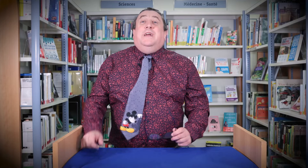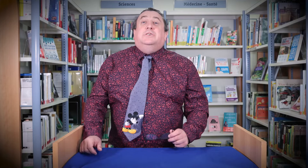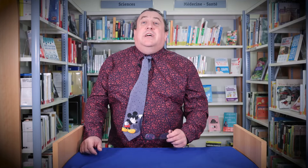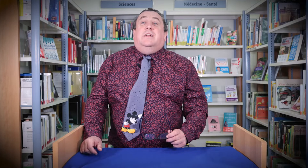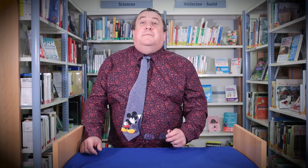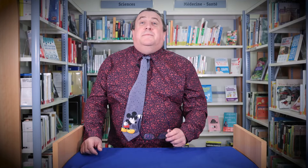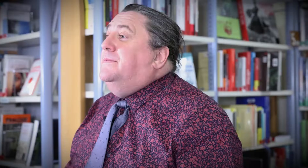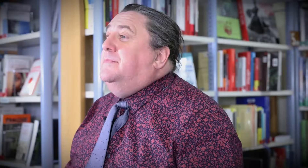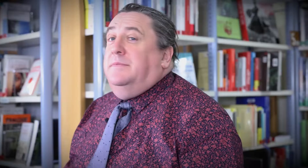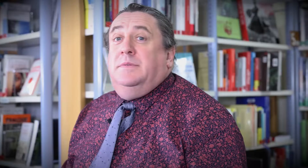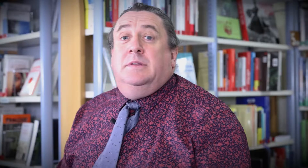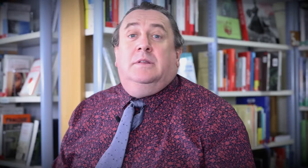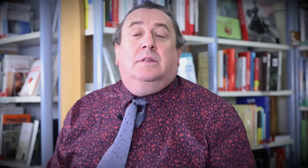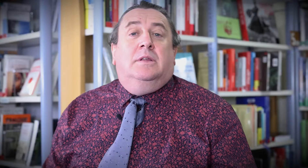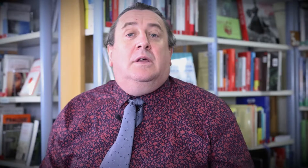Bonjour La Rochelle.